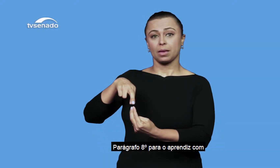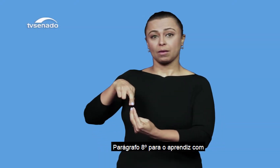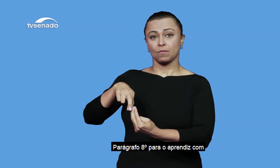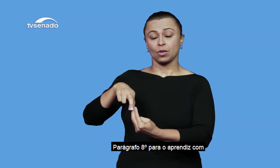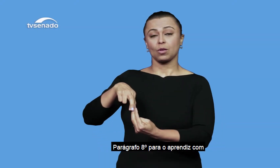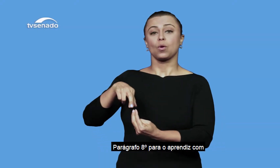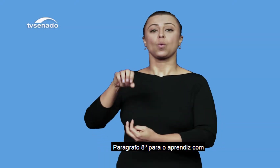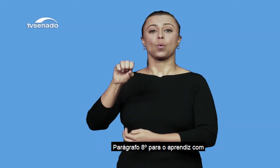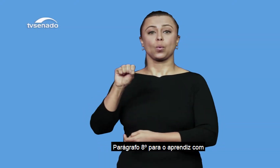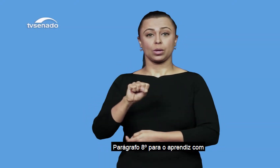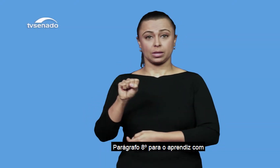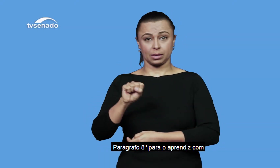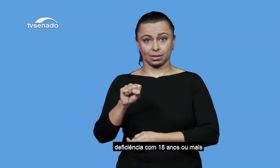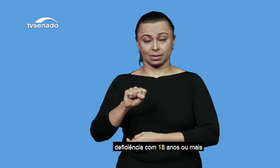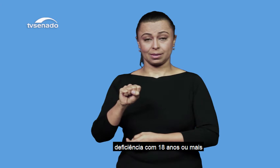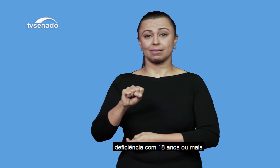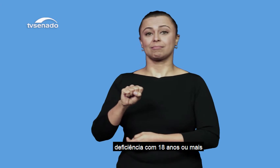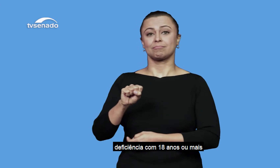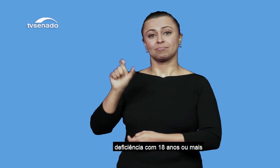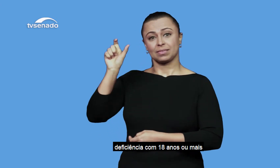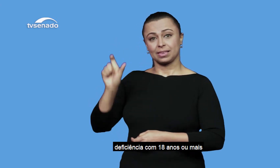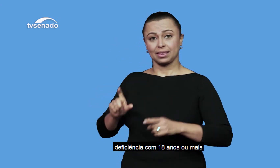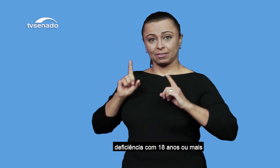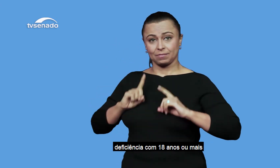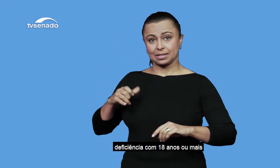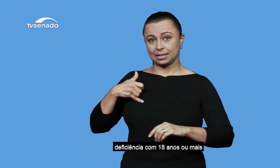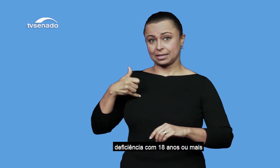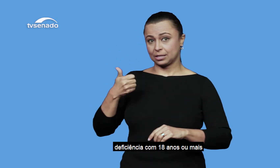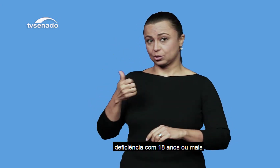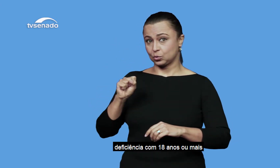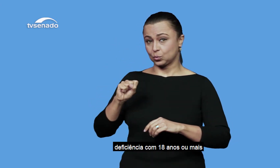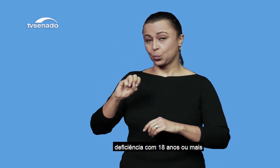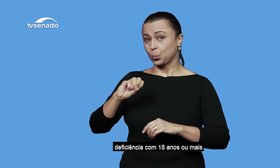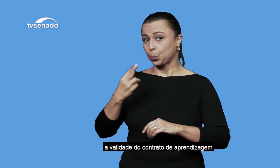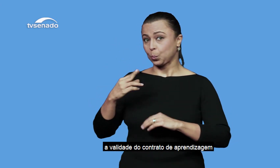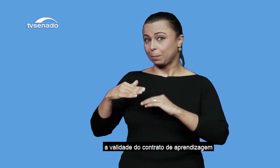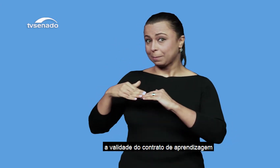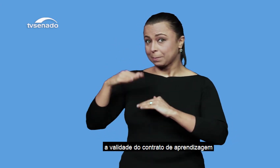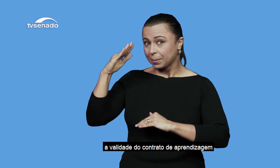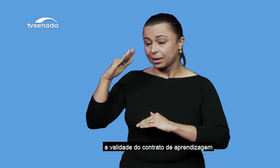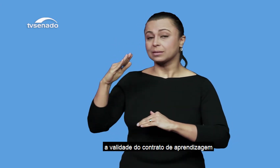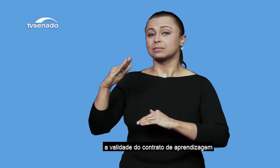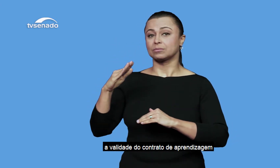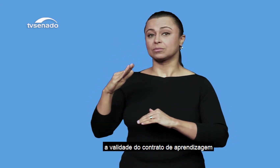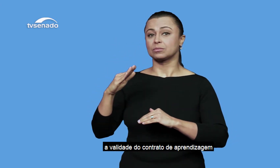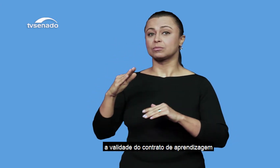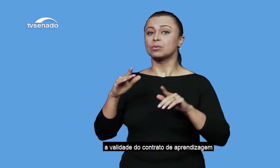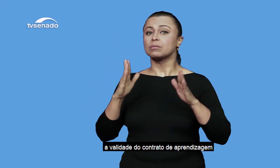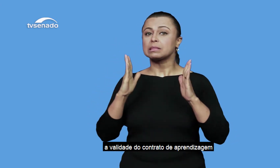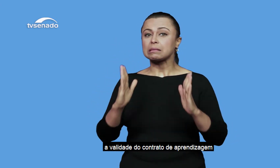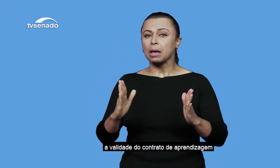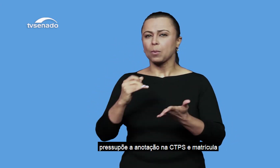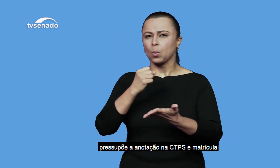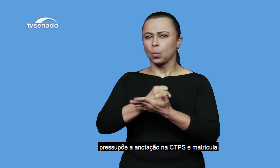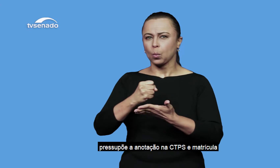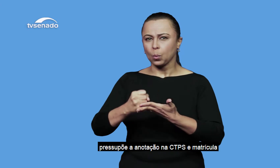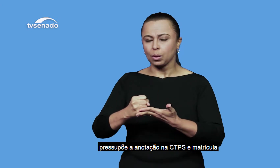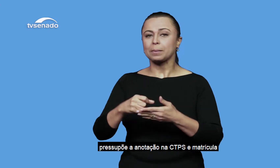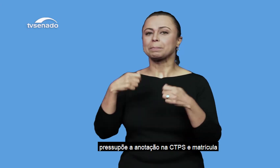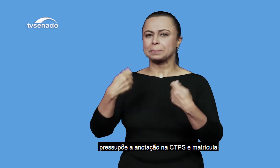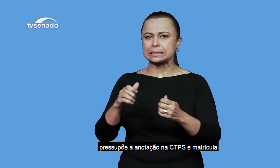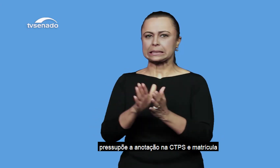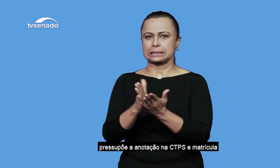8º para o aprendiz com deficiência com 18 anos ou mais a validade do contrato de aprendizagem